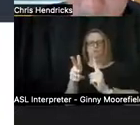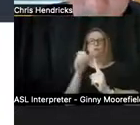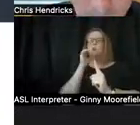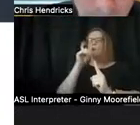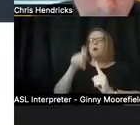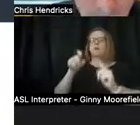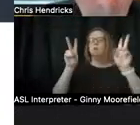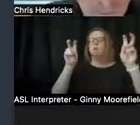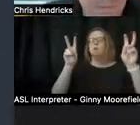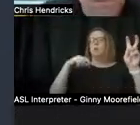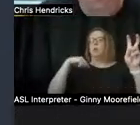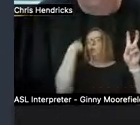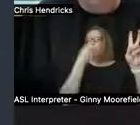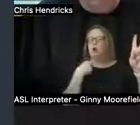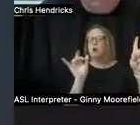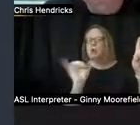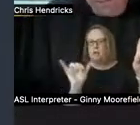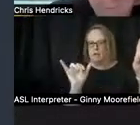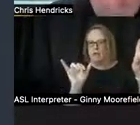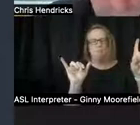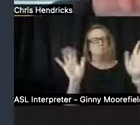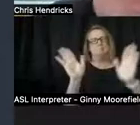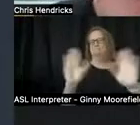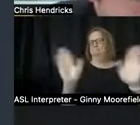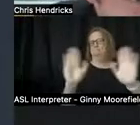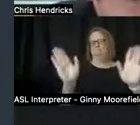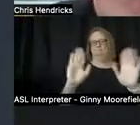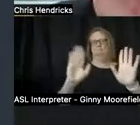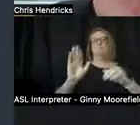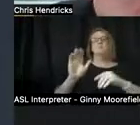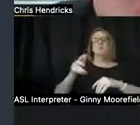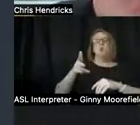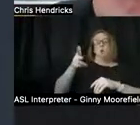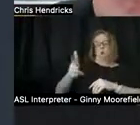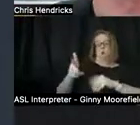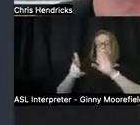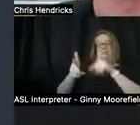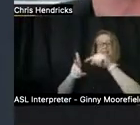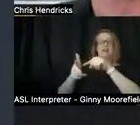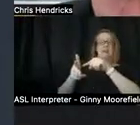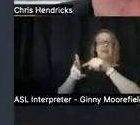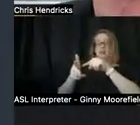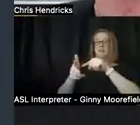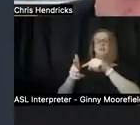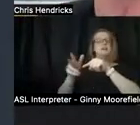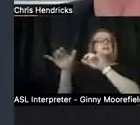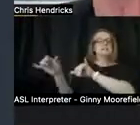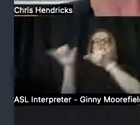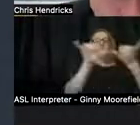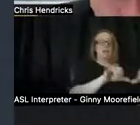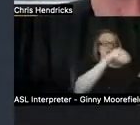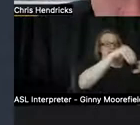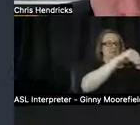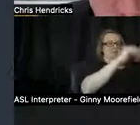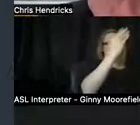que hablar de qué discapacidad tiene Y eso es importante entonces esa opción es como una opción cualquiera de